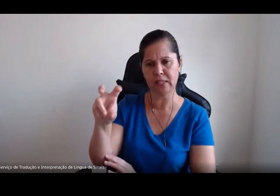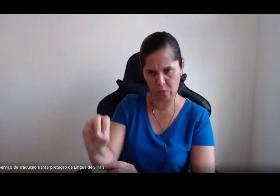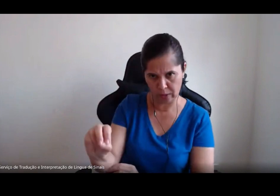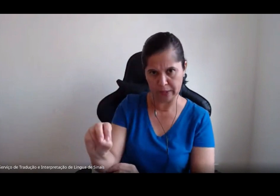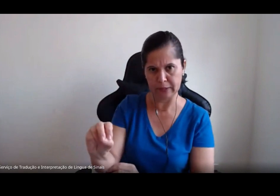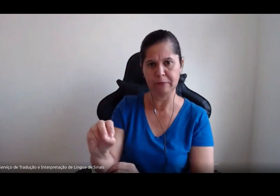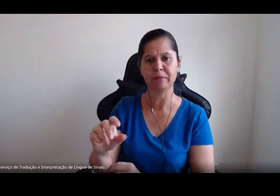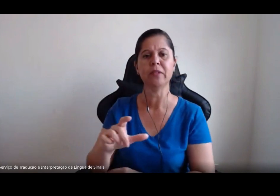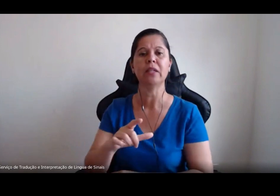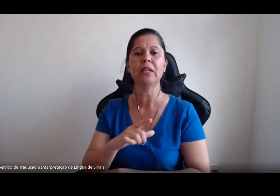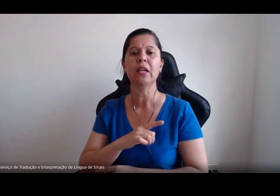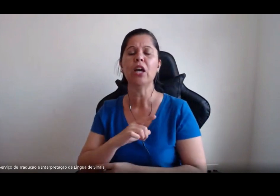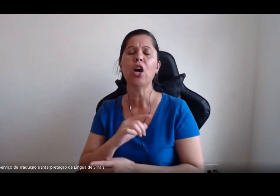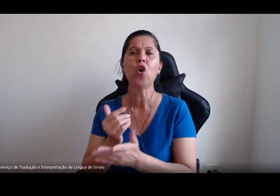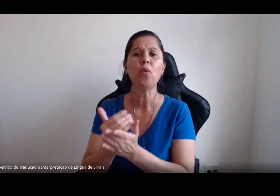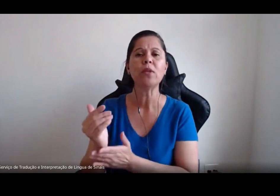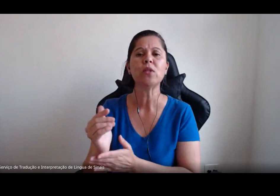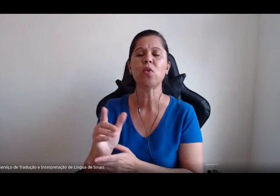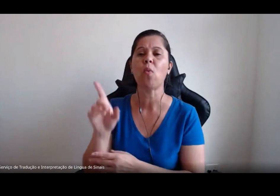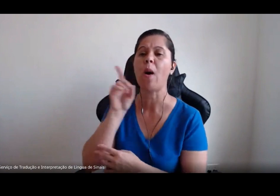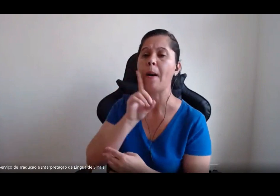precursores dessa fundação são os de um